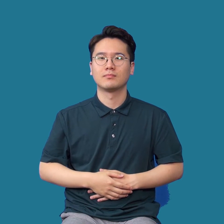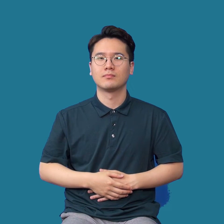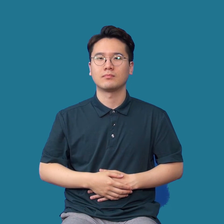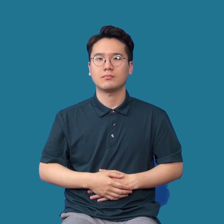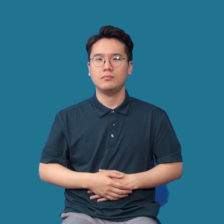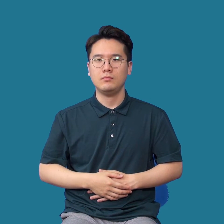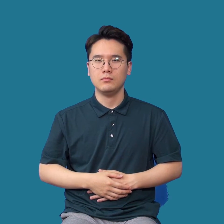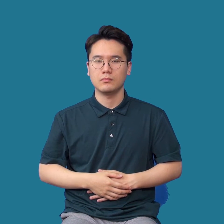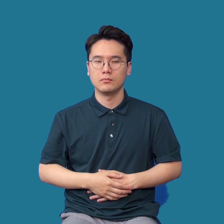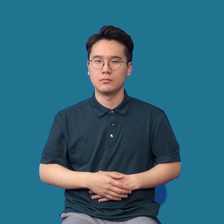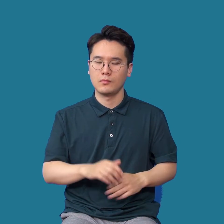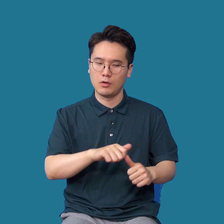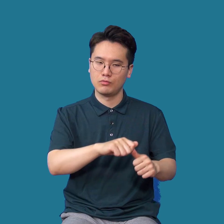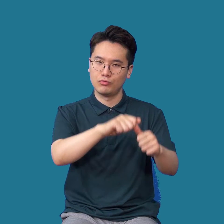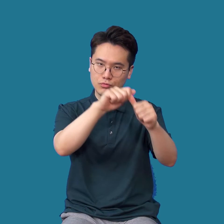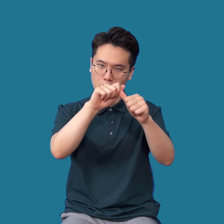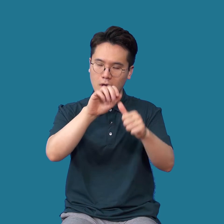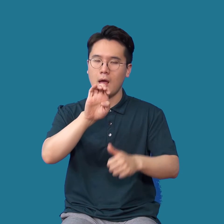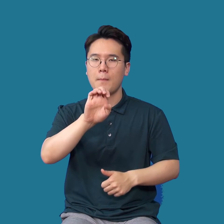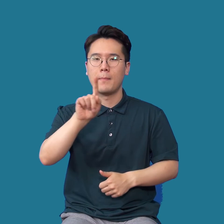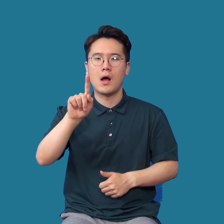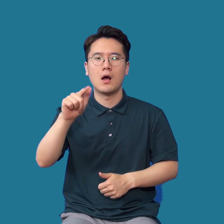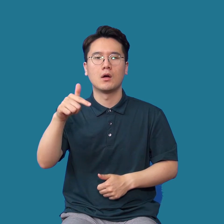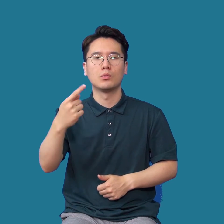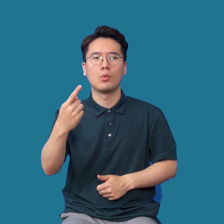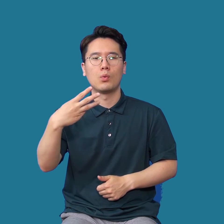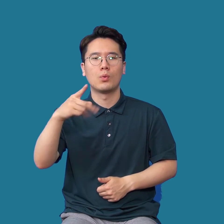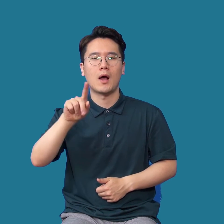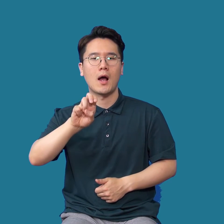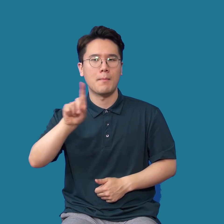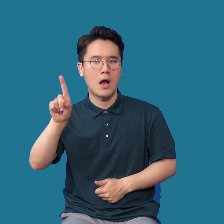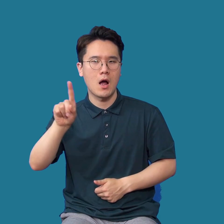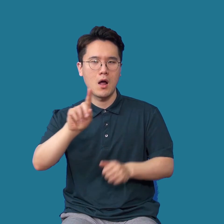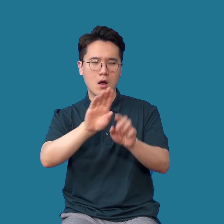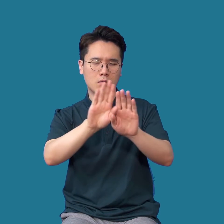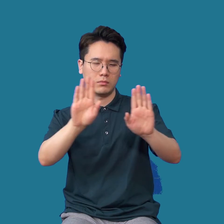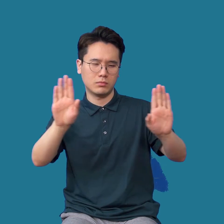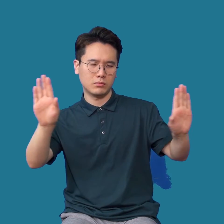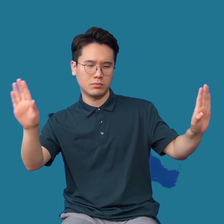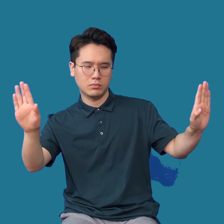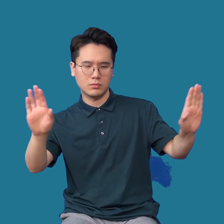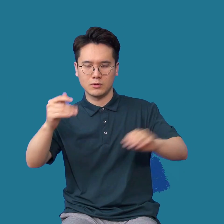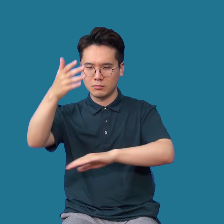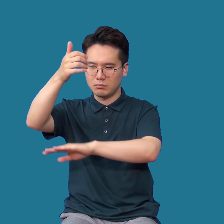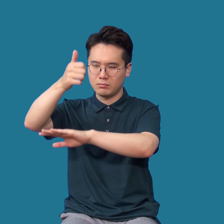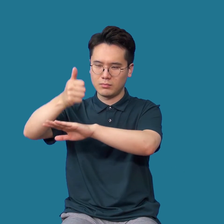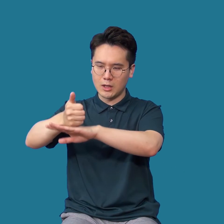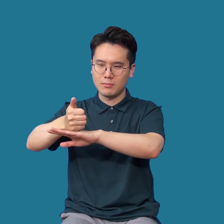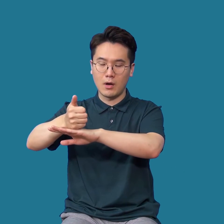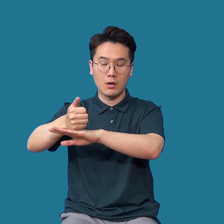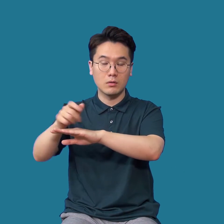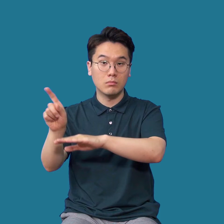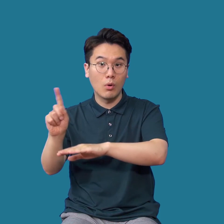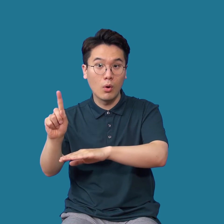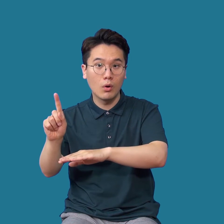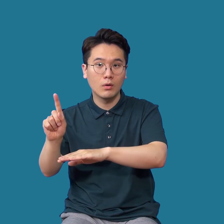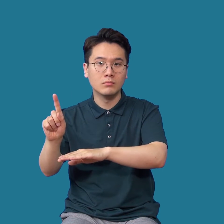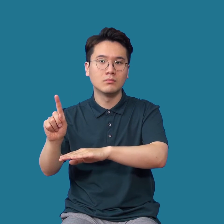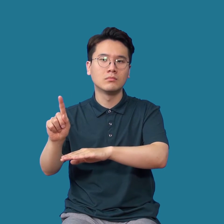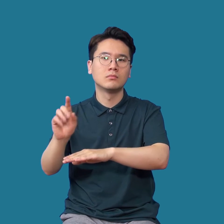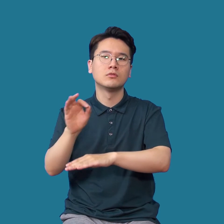구원의 파노라마 제일 마지막 단계가 뭐지요? 영화지요. 영화를 어디서